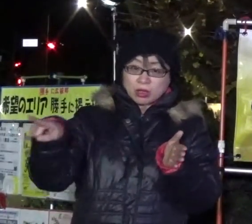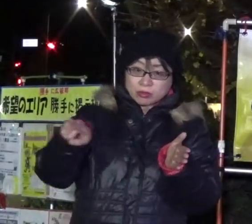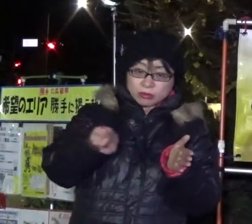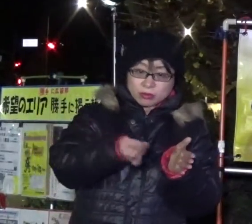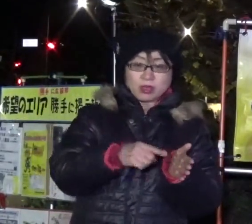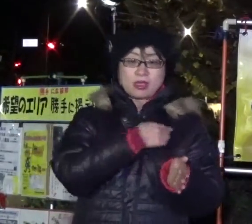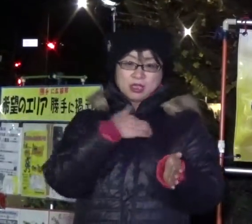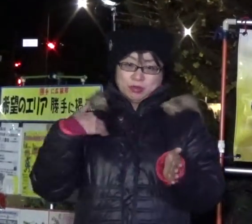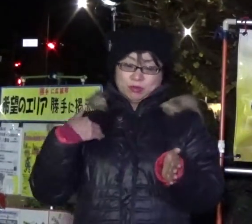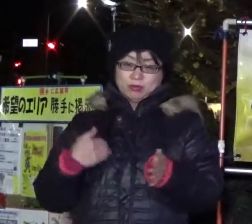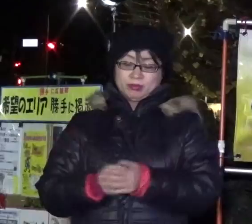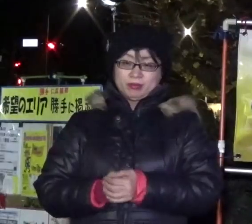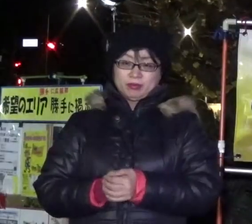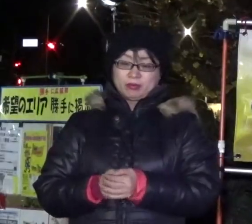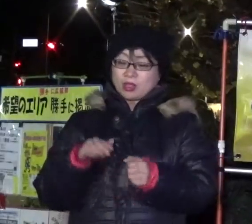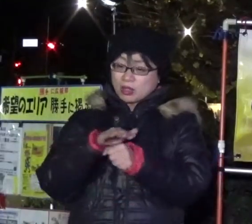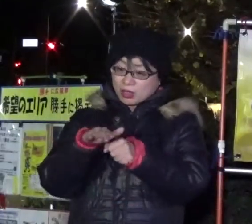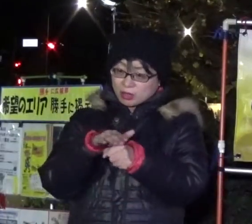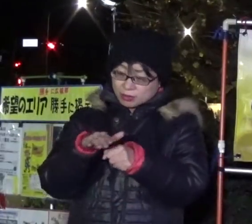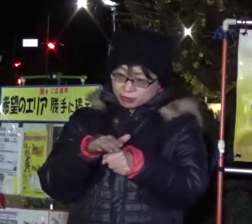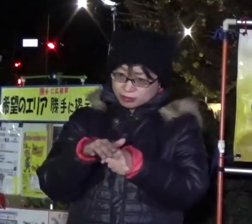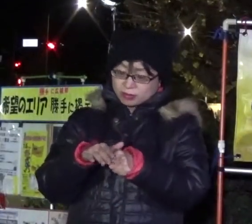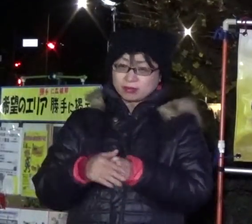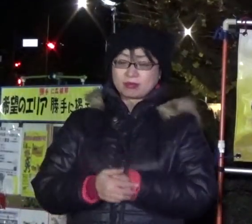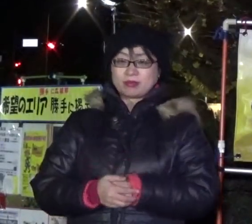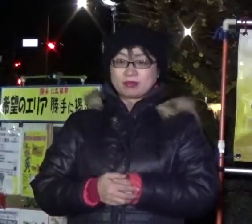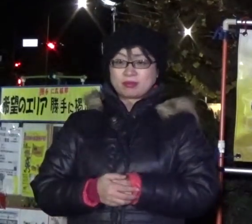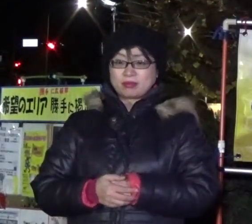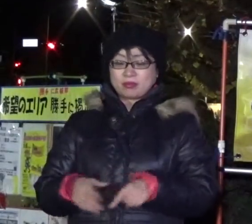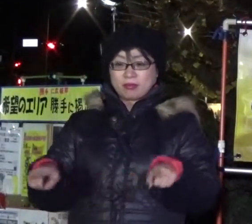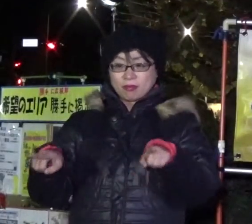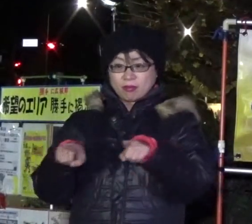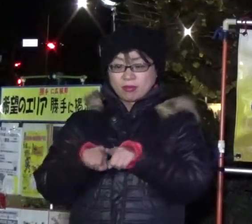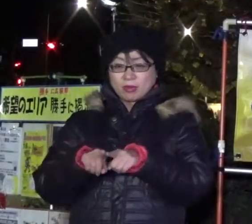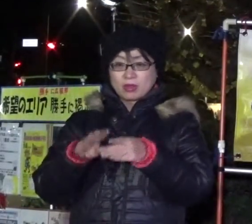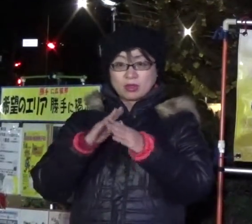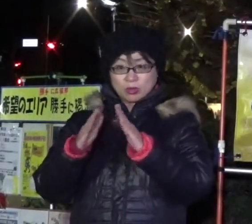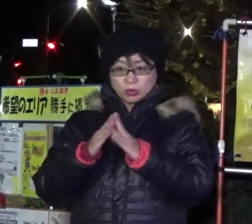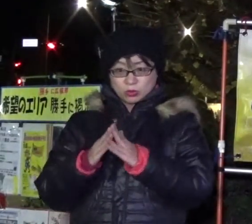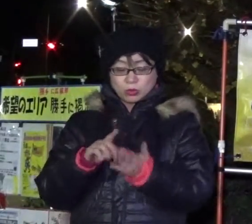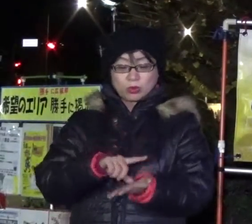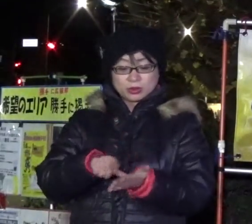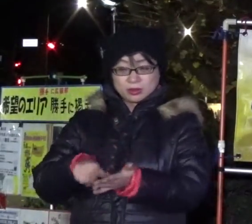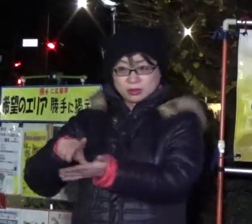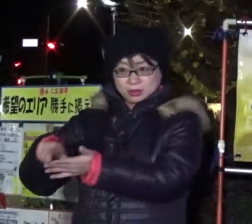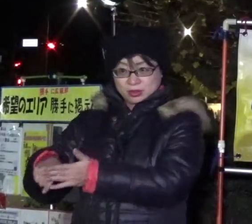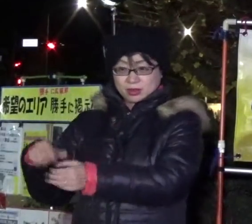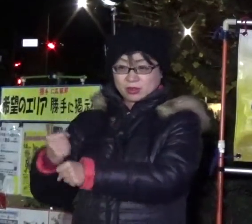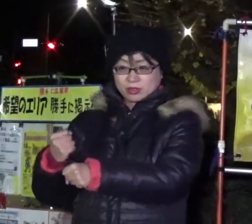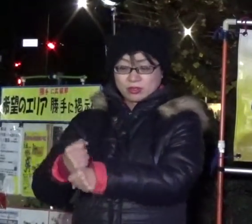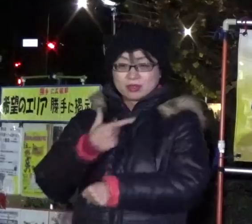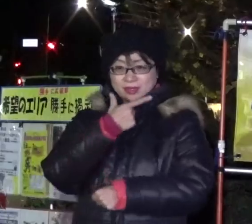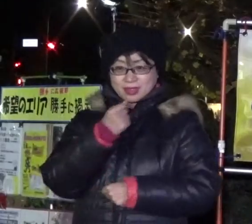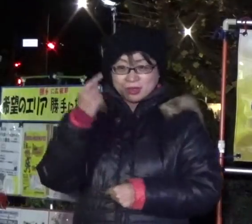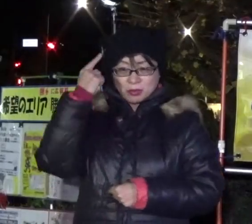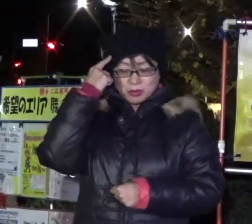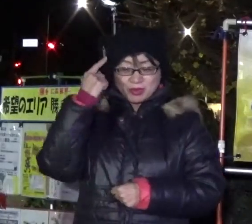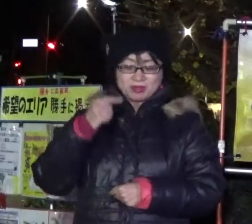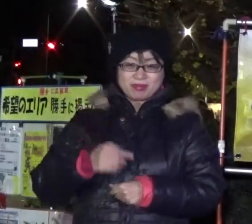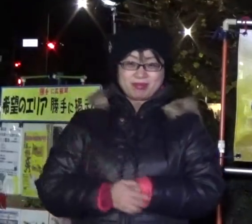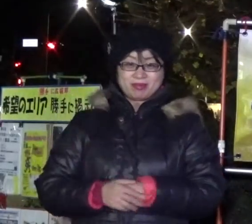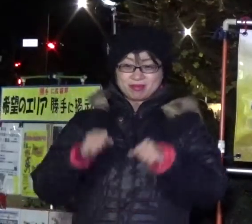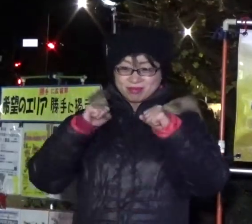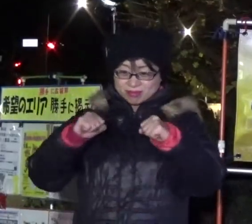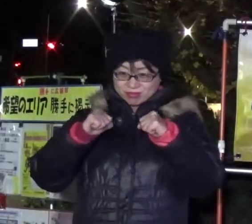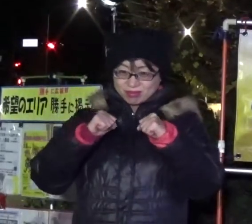そういう人のことも大切にしながら、そういう共闘を、地元で作っていきたいと思います。頑